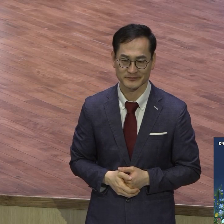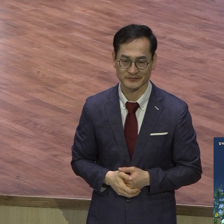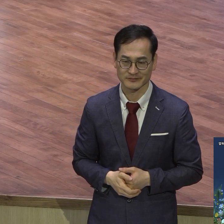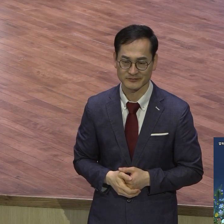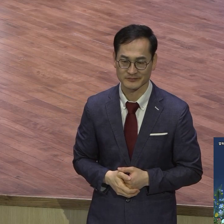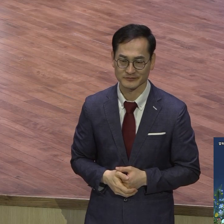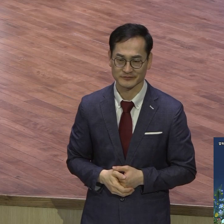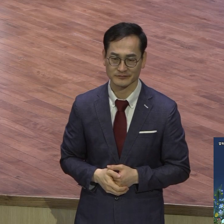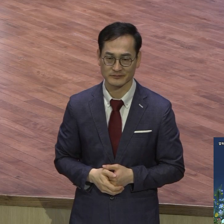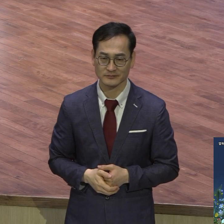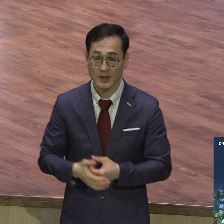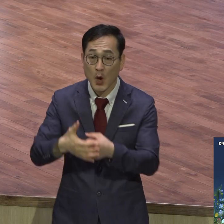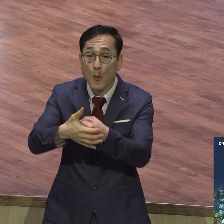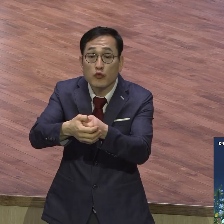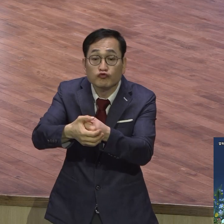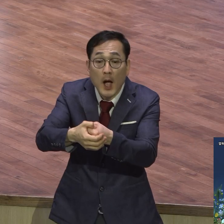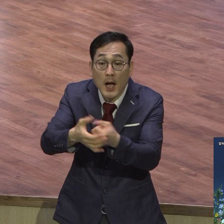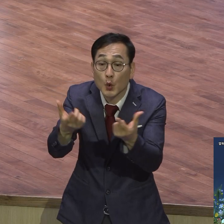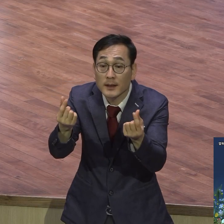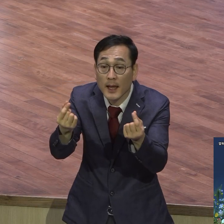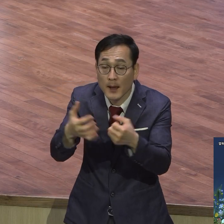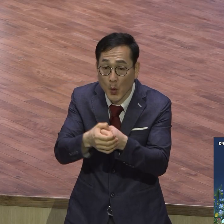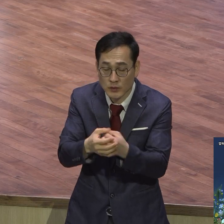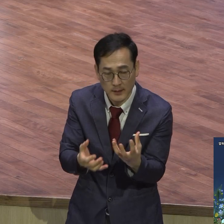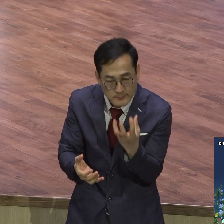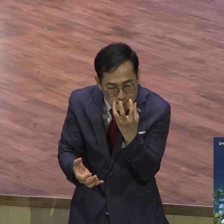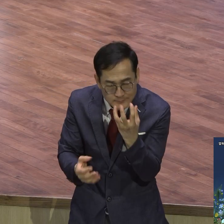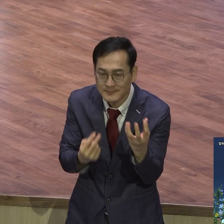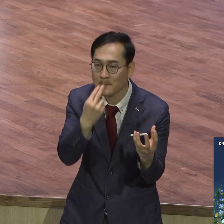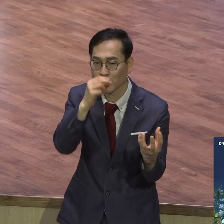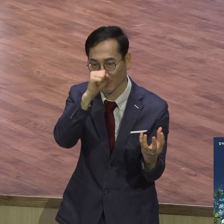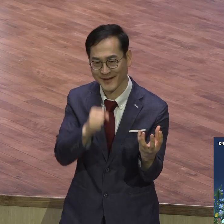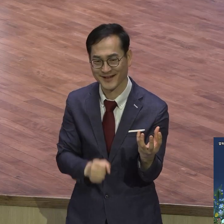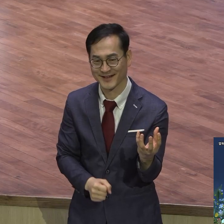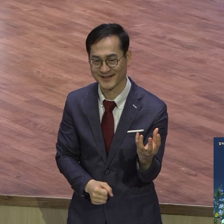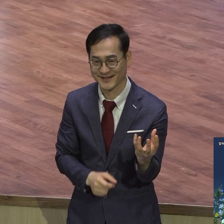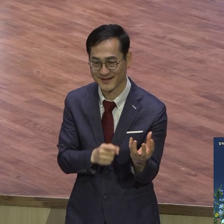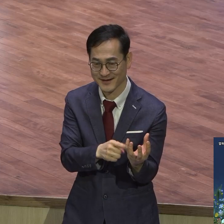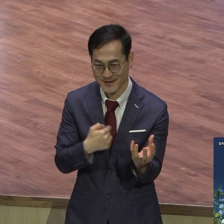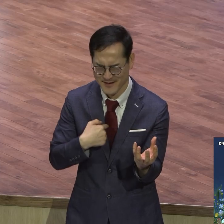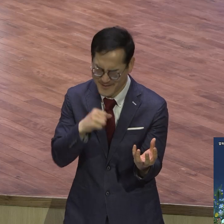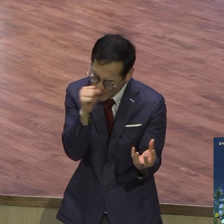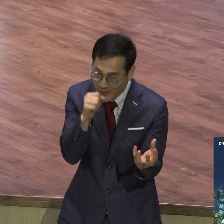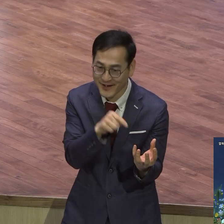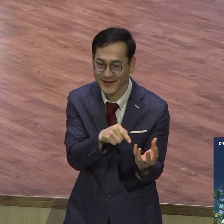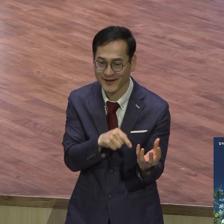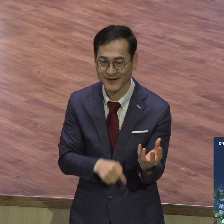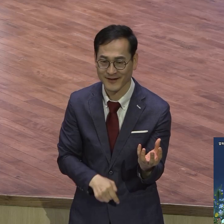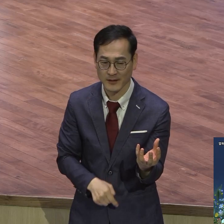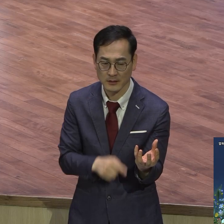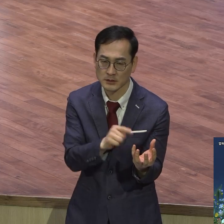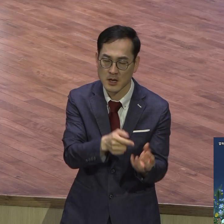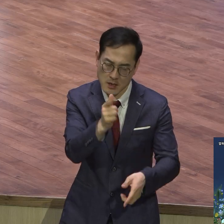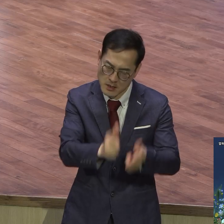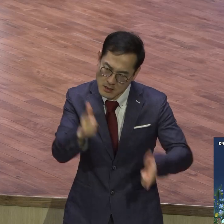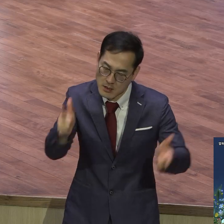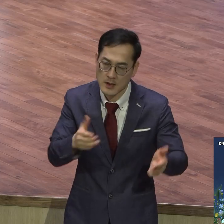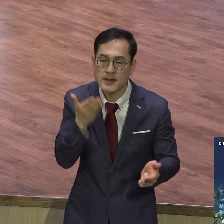복숭아도 그래요. 복숭아도 다콤한 향기가 나지요. 복숭아도 제가 무지 좋아하는데 복숭아도 천지차예요.